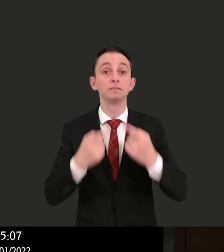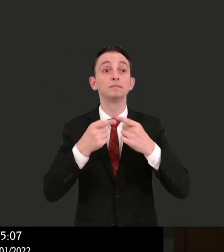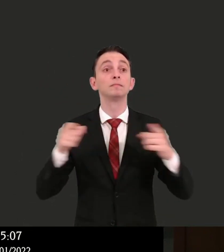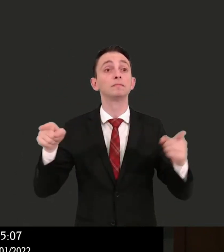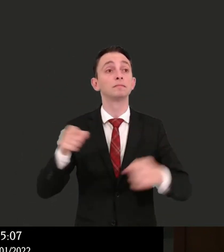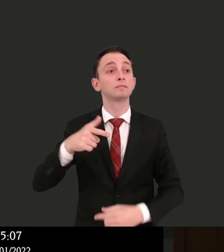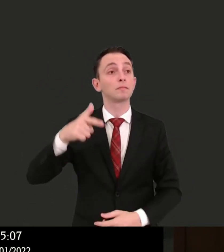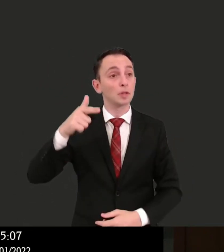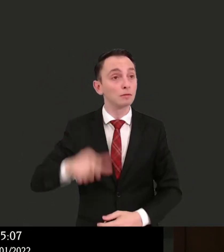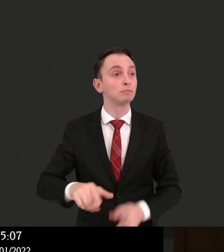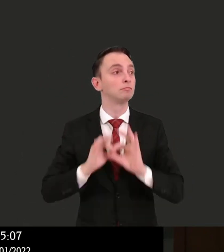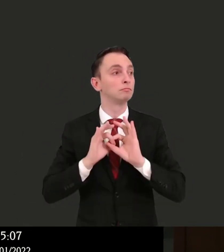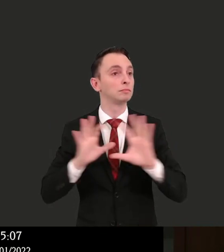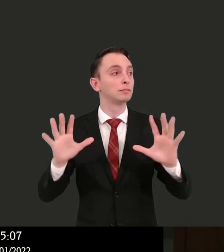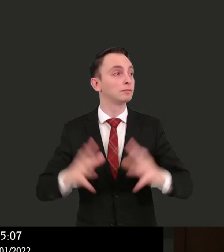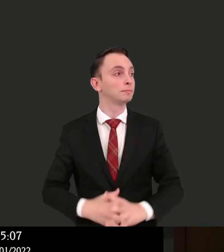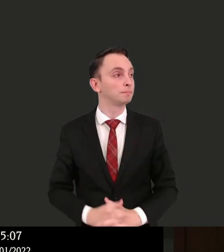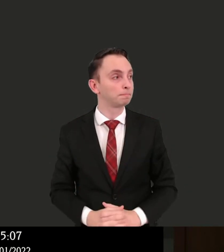chamemos, irmãos, outro cântico.